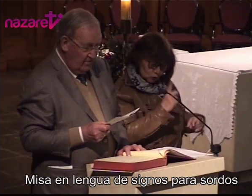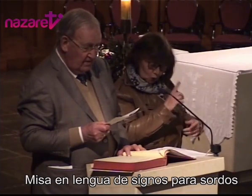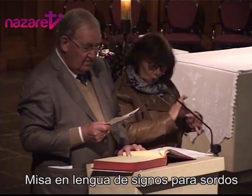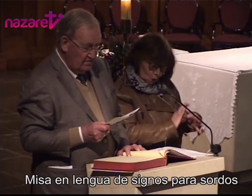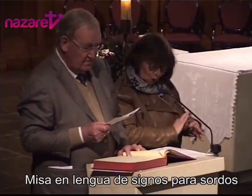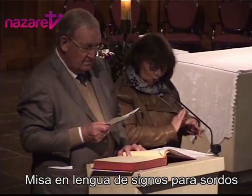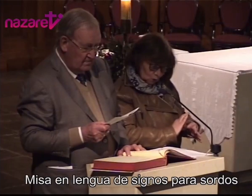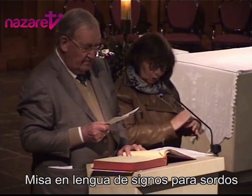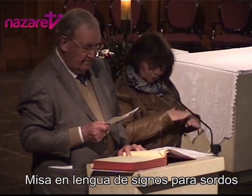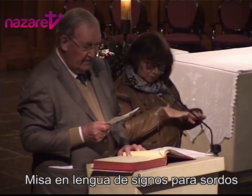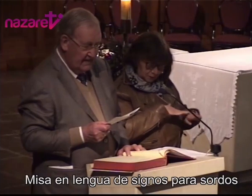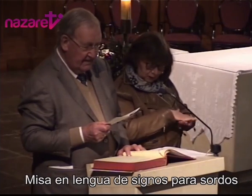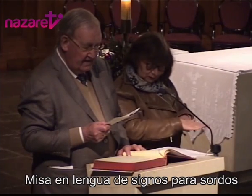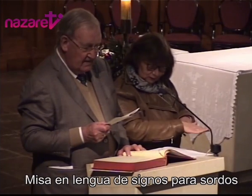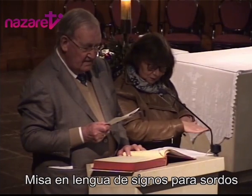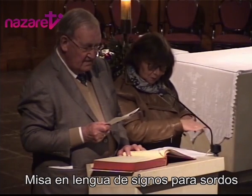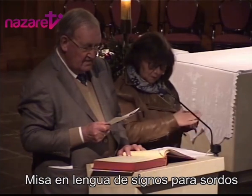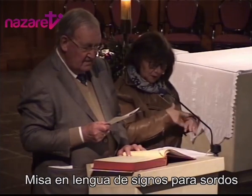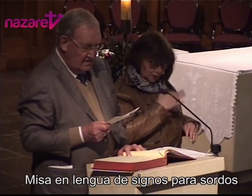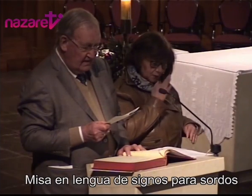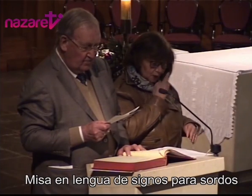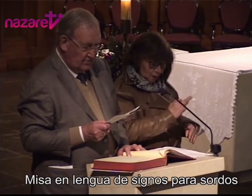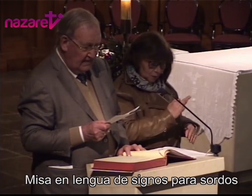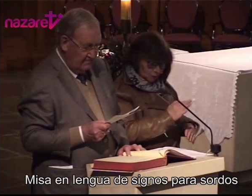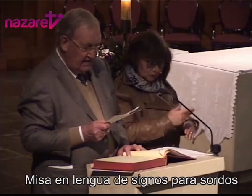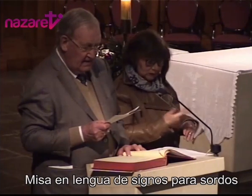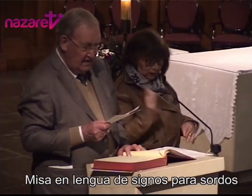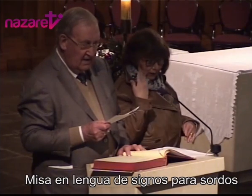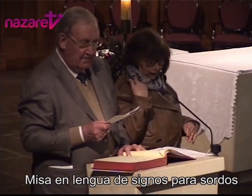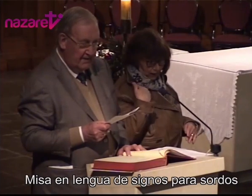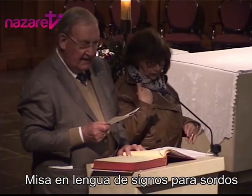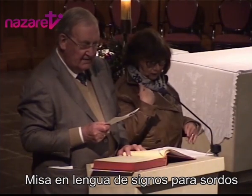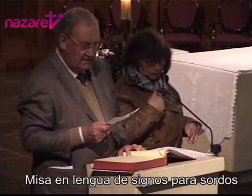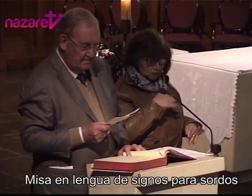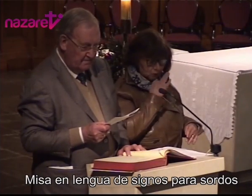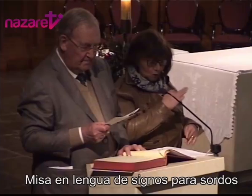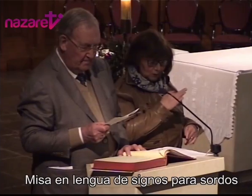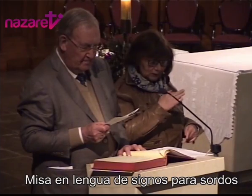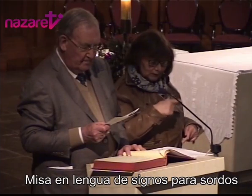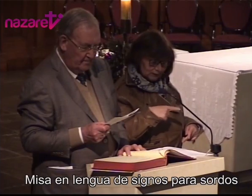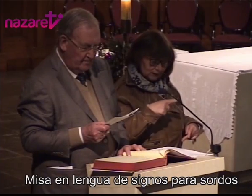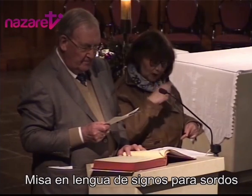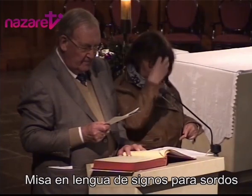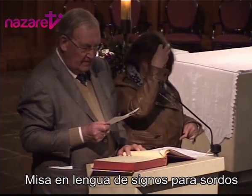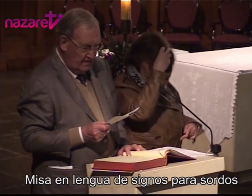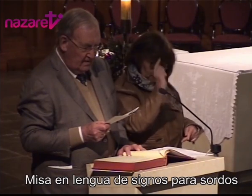Inclinad el oído, venid a mí. Escuchadme y viviréis.